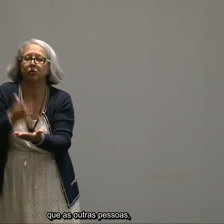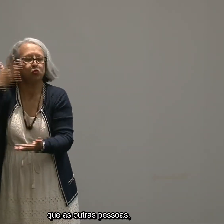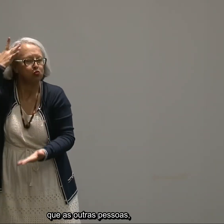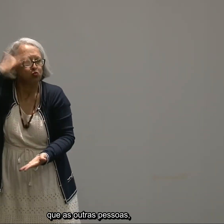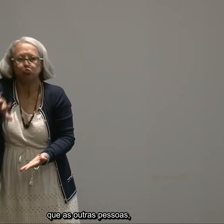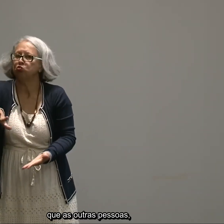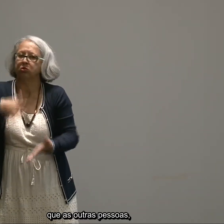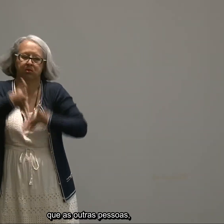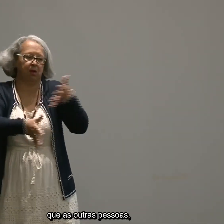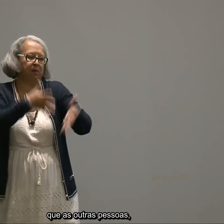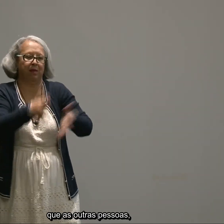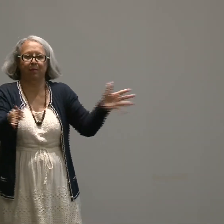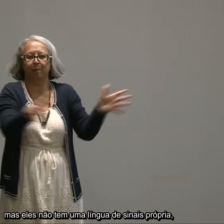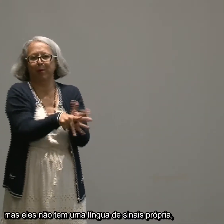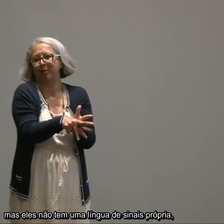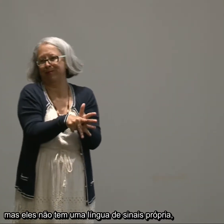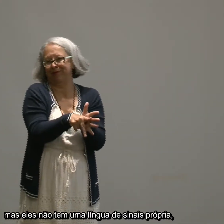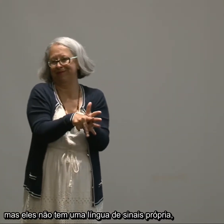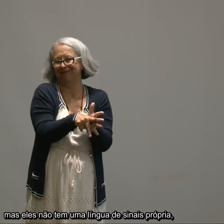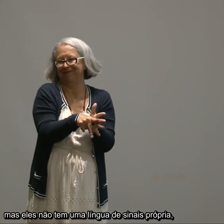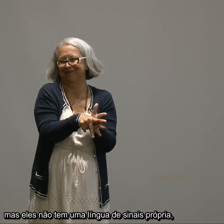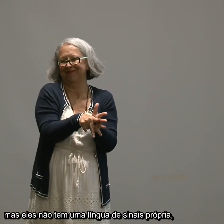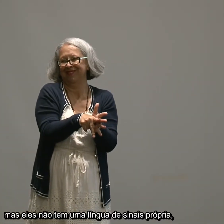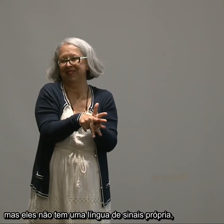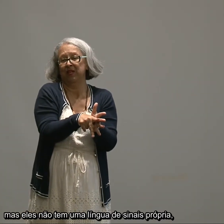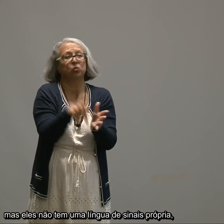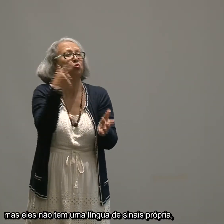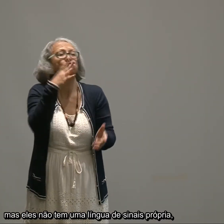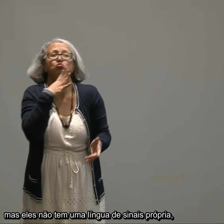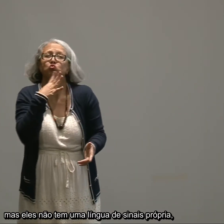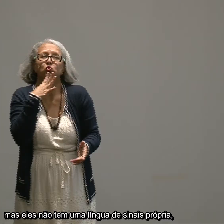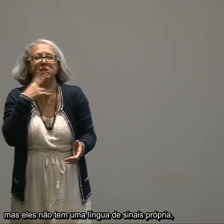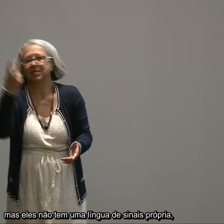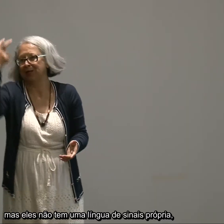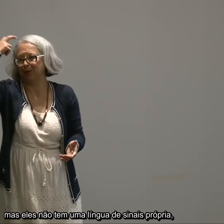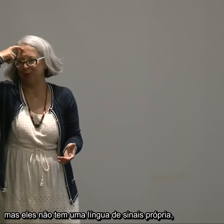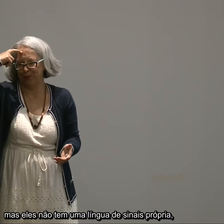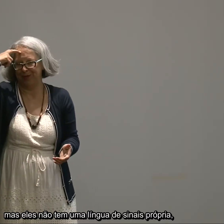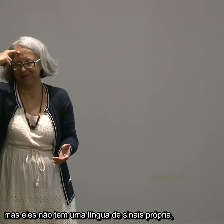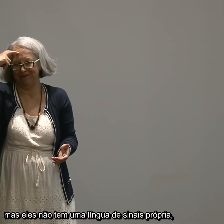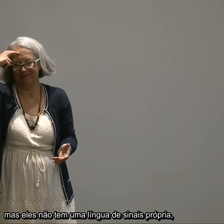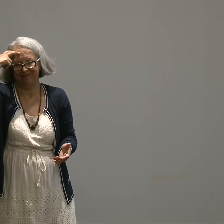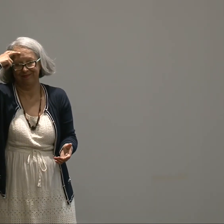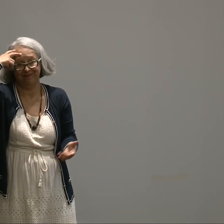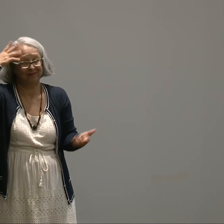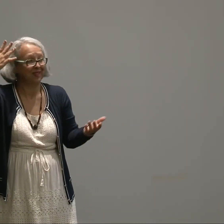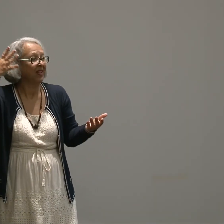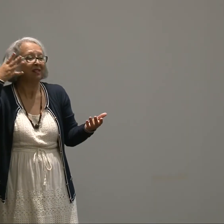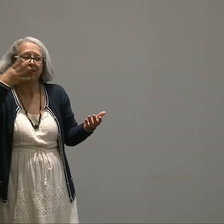que as outras pessoas, mas eles não têm uma língua de sinais própria, uma cultura.